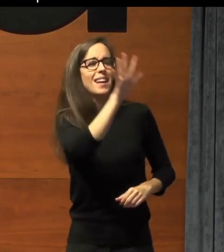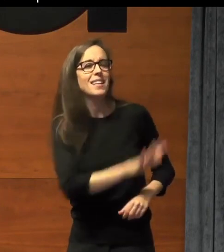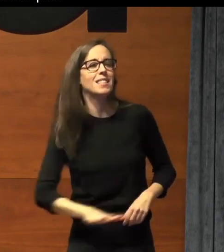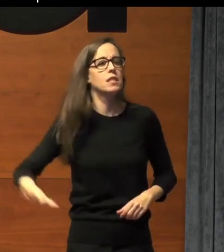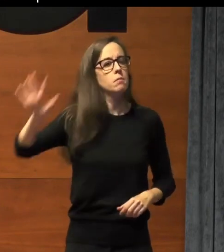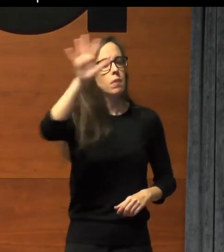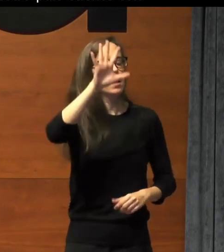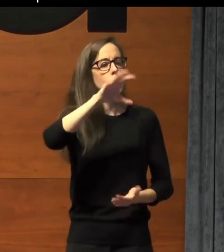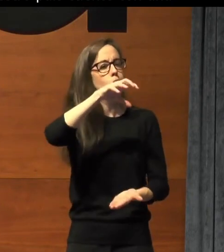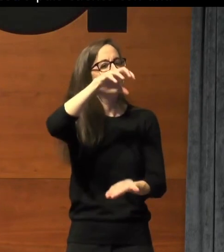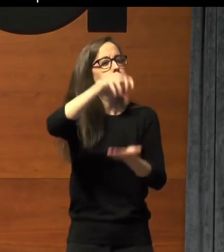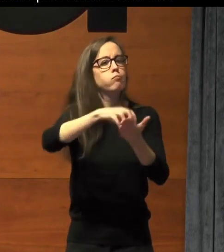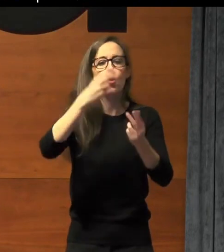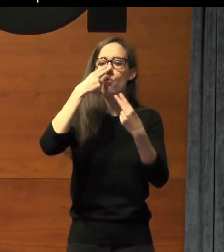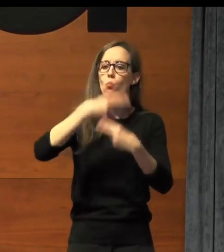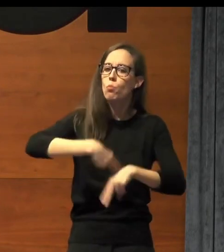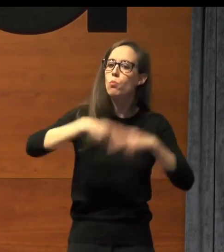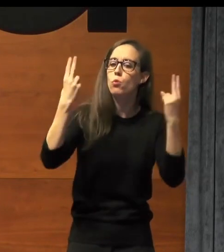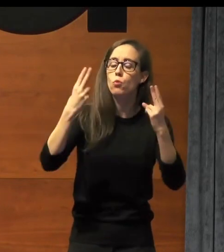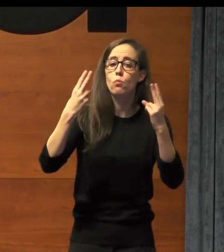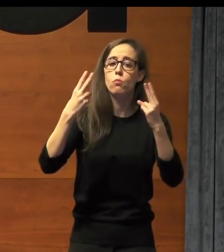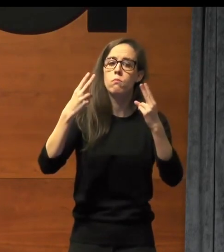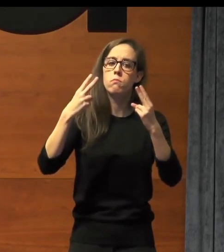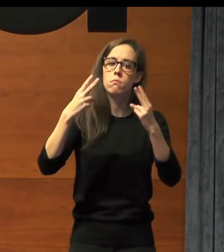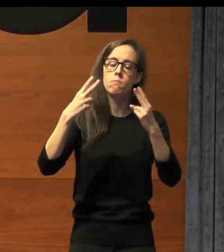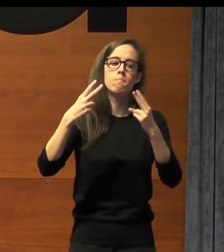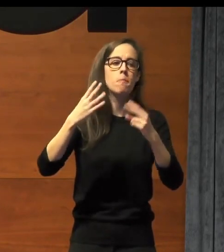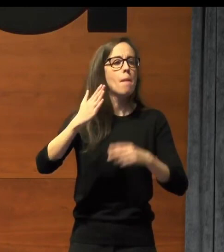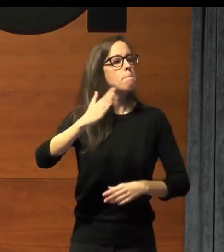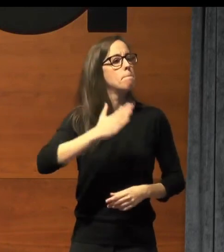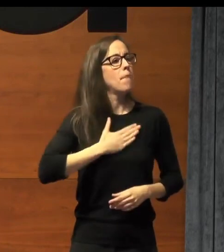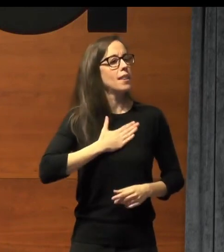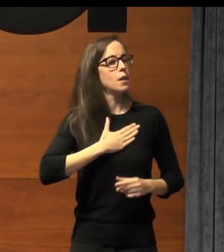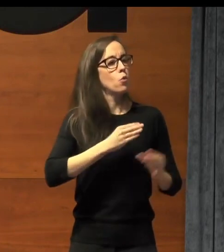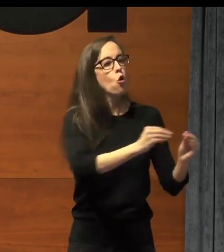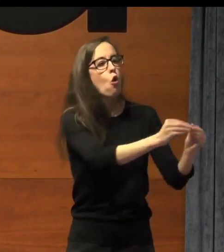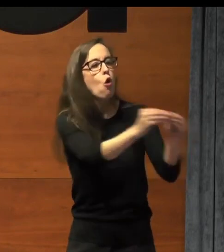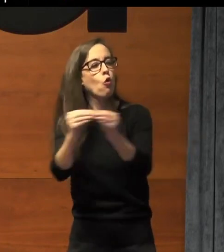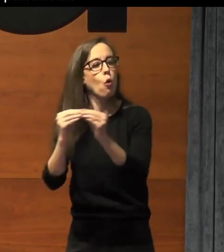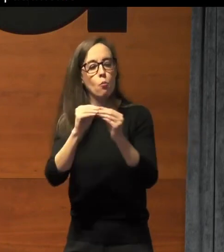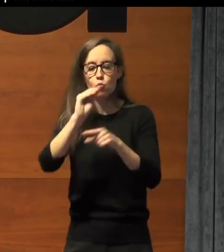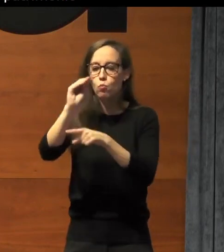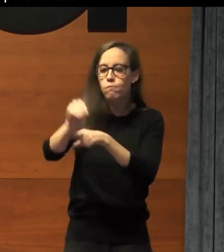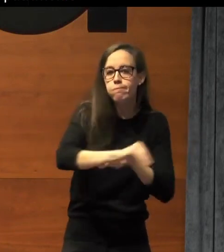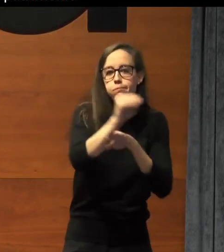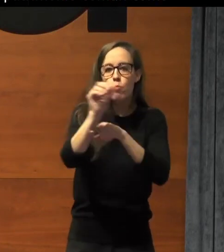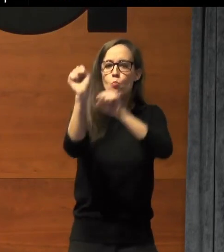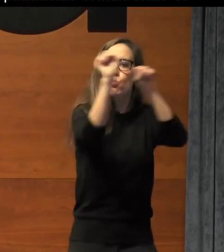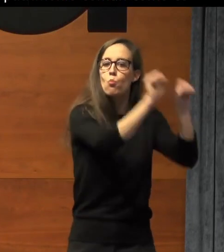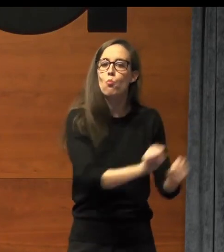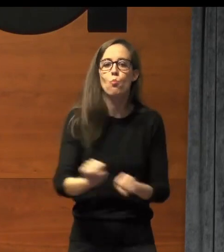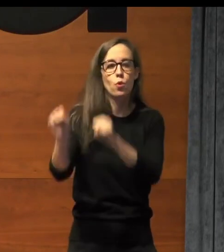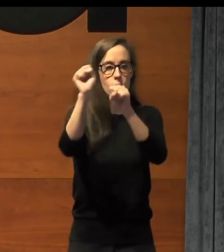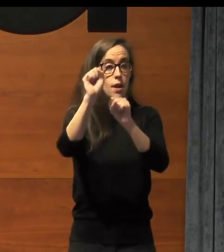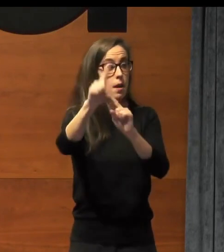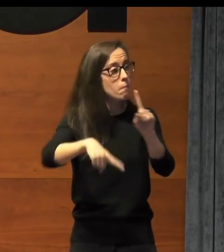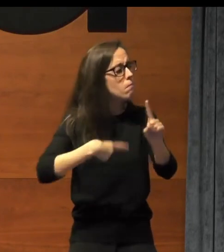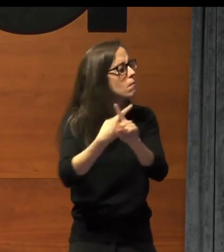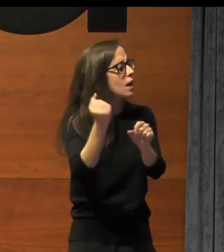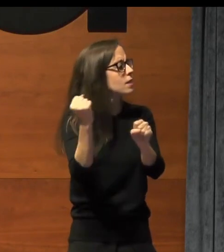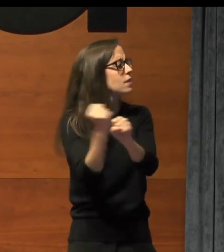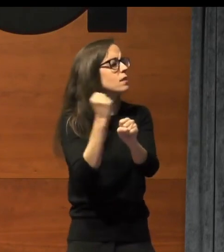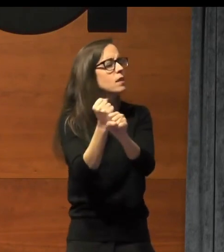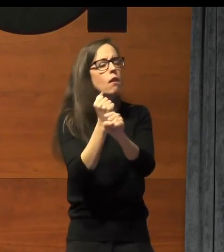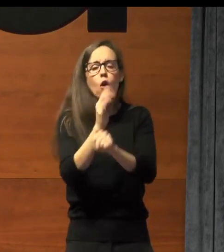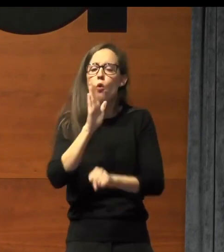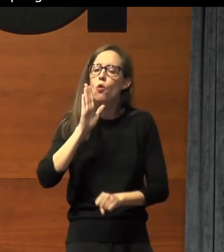que protege este patrimonio común, como es la lengua de signos española, y que despliega toda su actividad